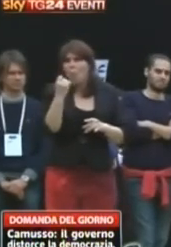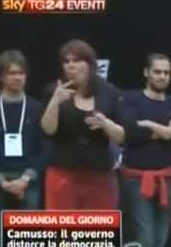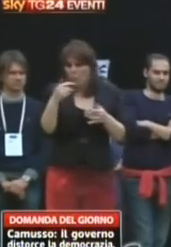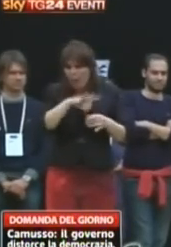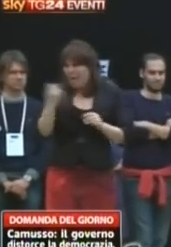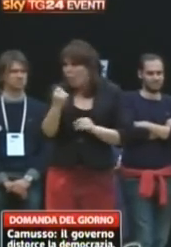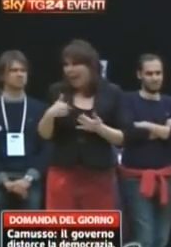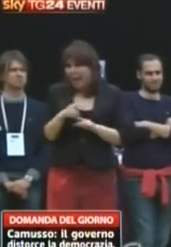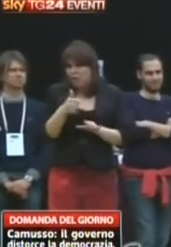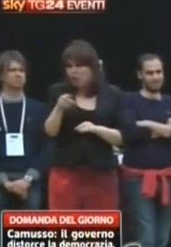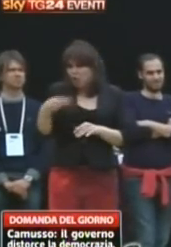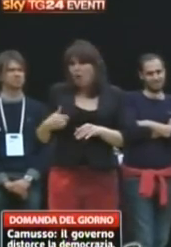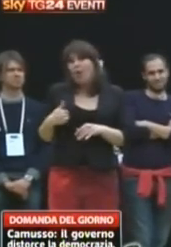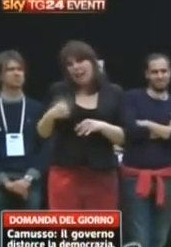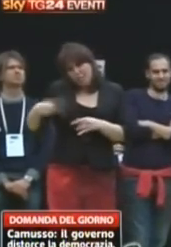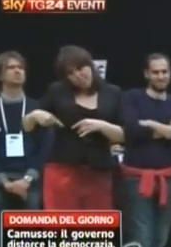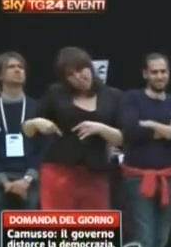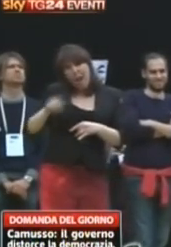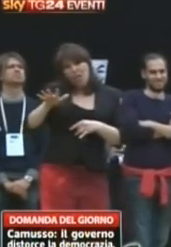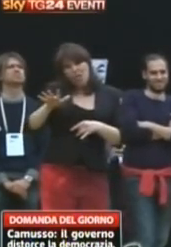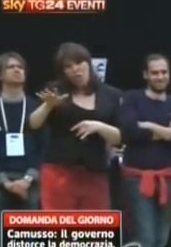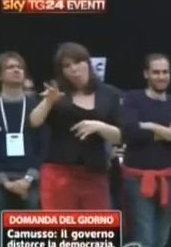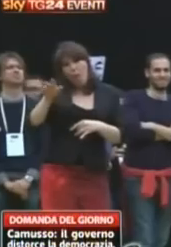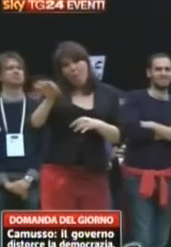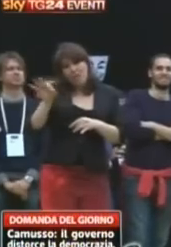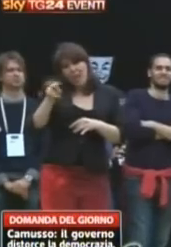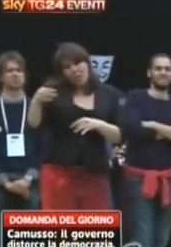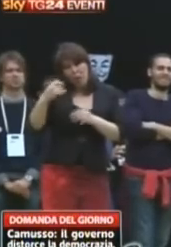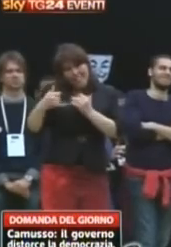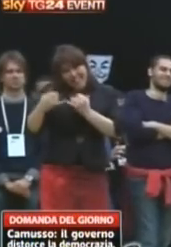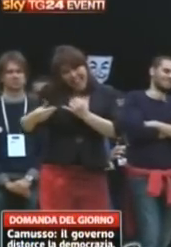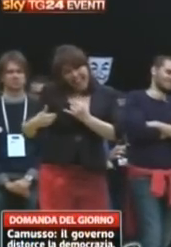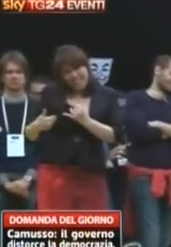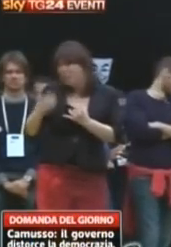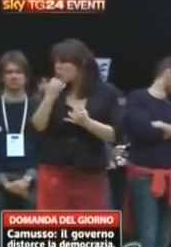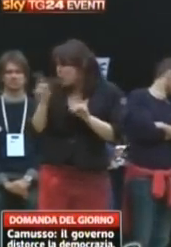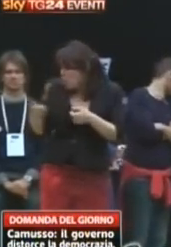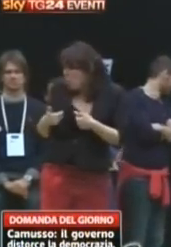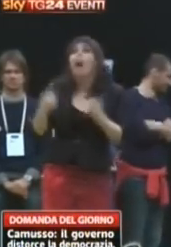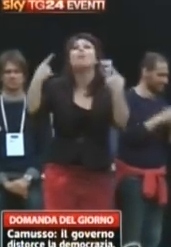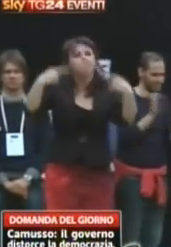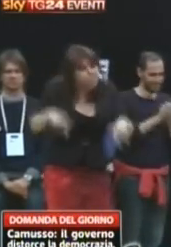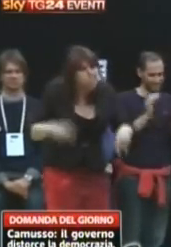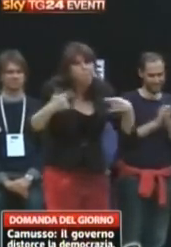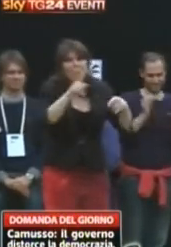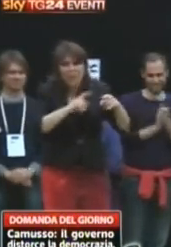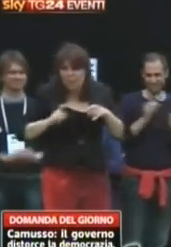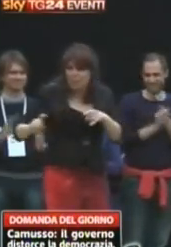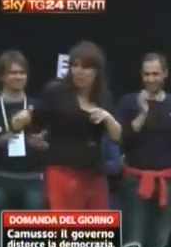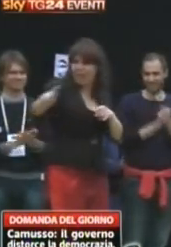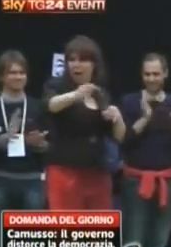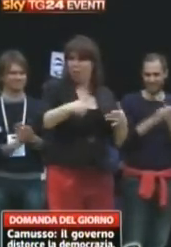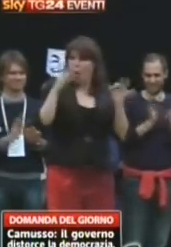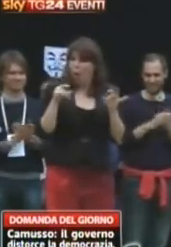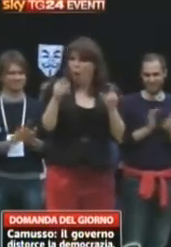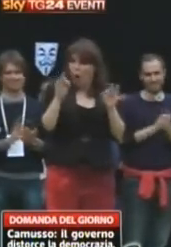euro qua, mi devi dare almeno un 5% di interesse, ma se me li hai rubati, è così. Noi, allora, è successo